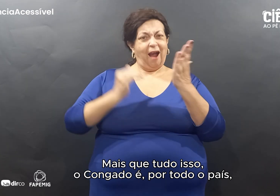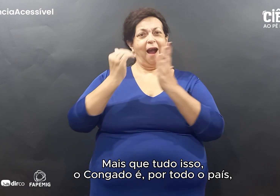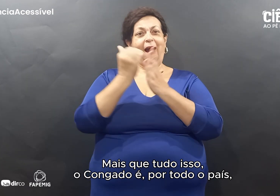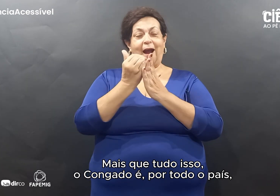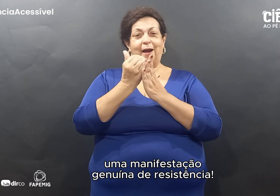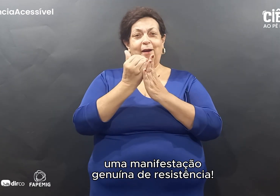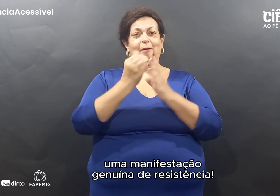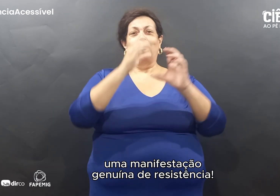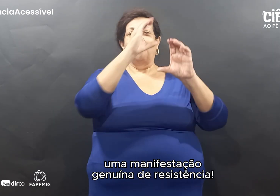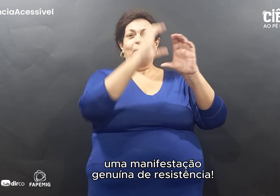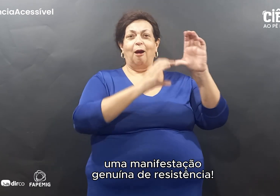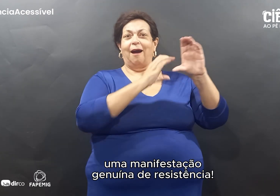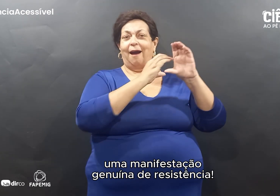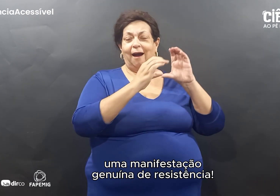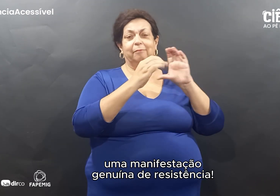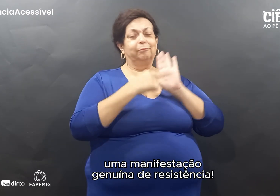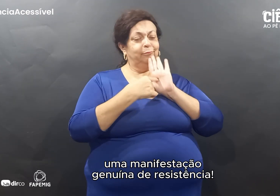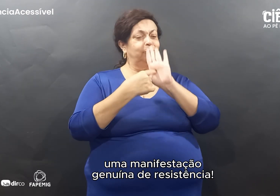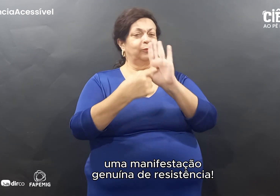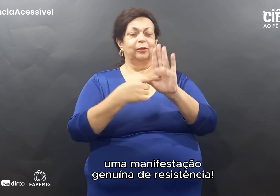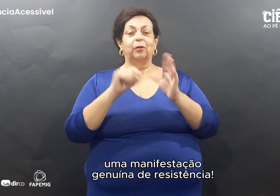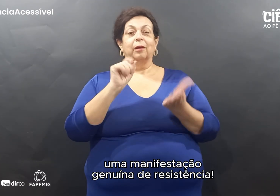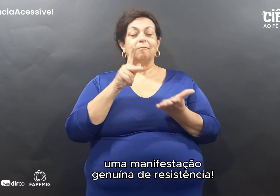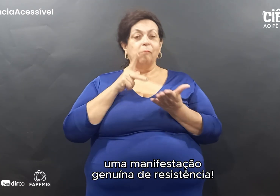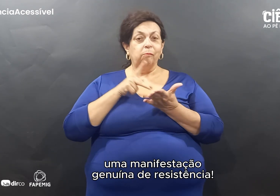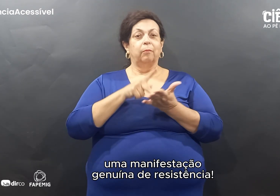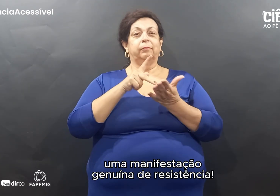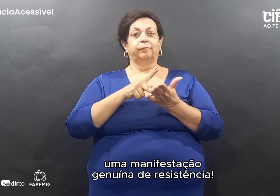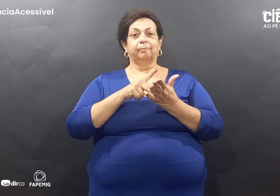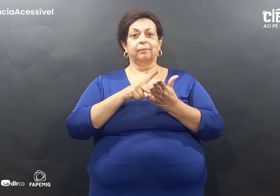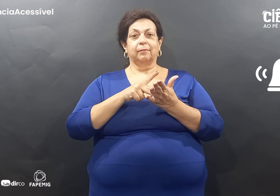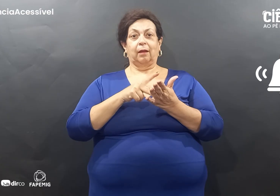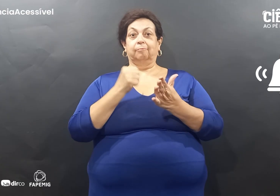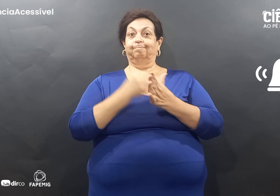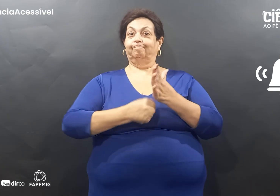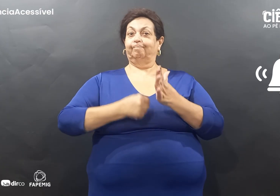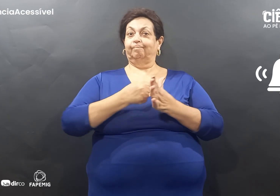todo o país, uma manifestação genuína de resistência.